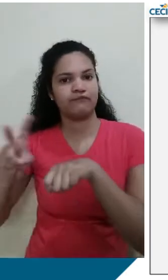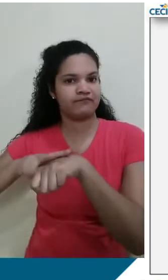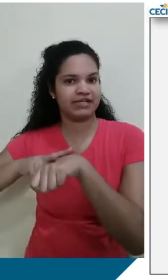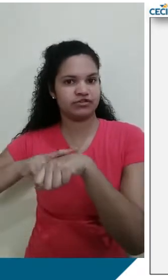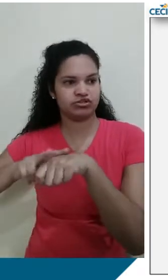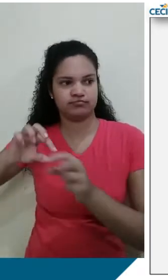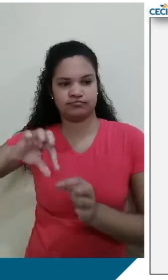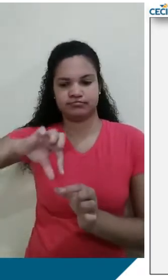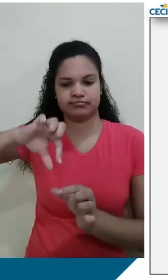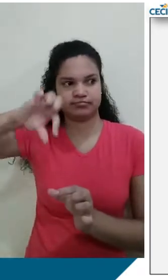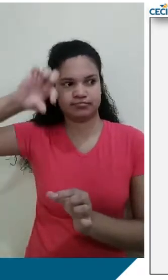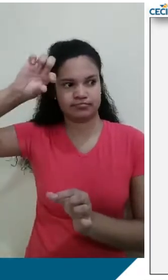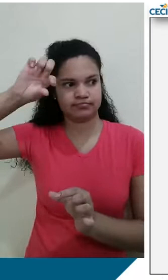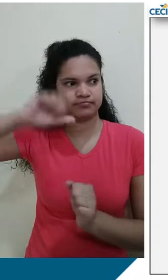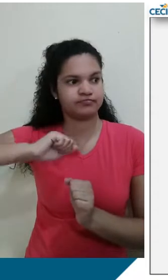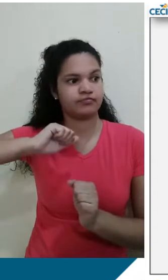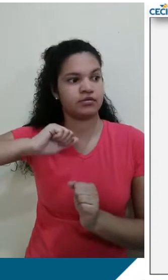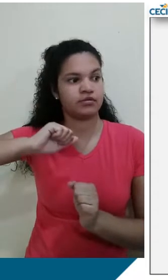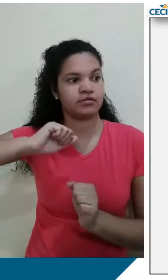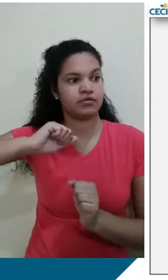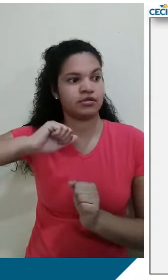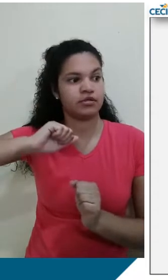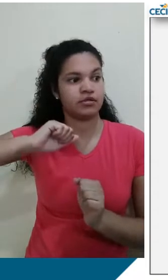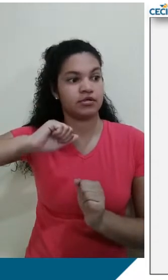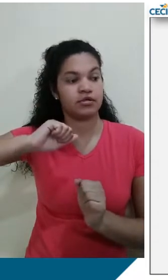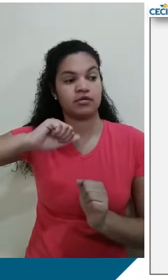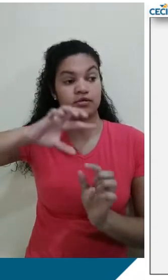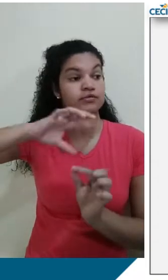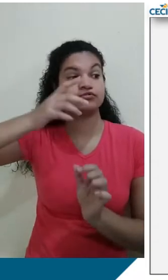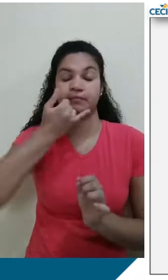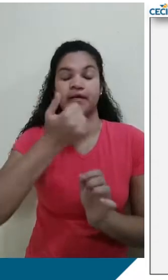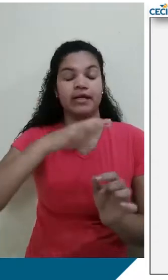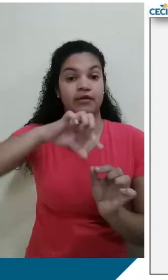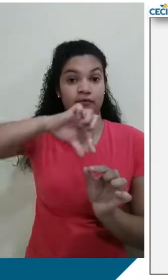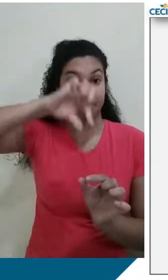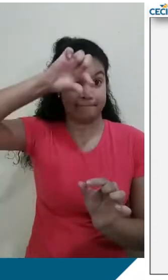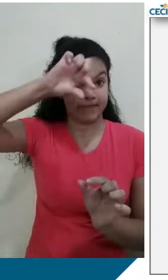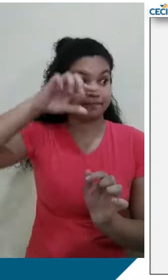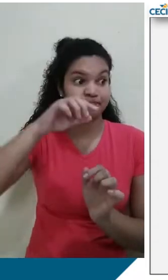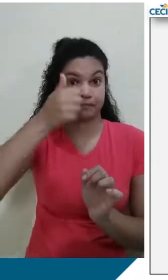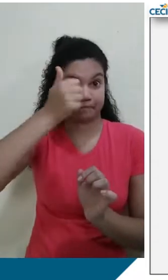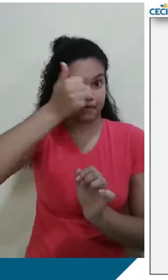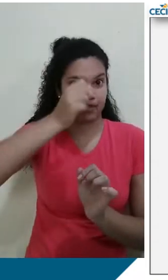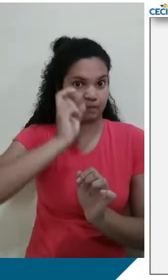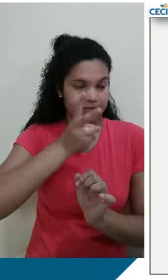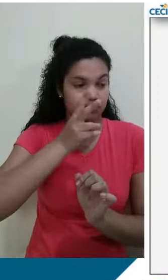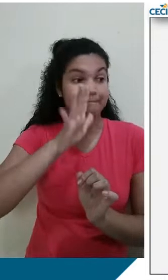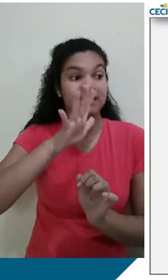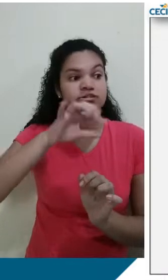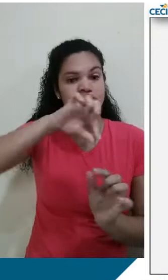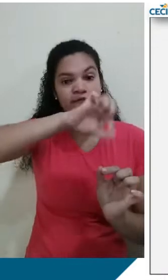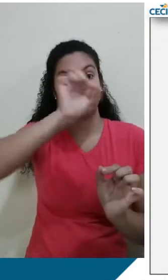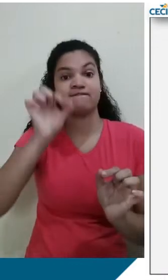verde, um estímulo de 530 nanômetros significa uma ativação de 100%, e para o pigmento